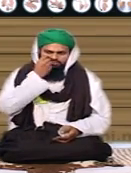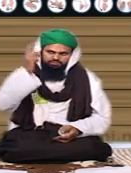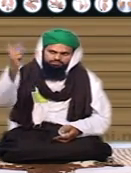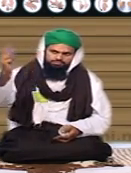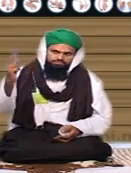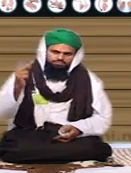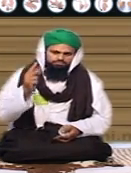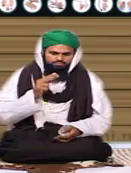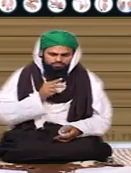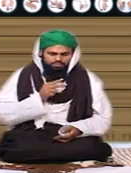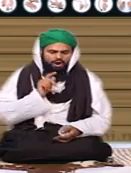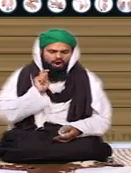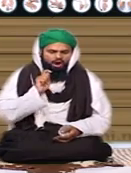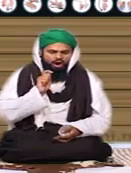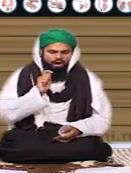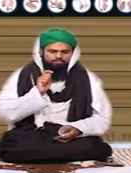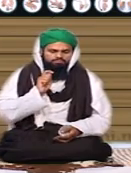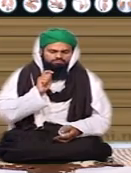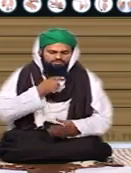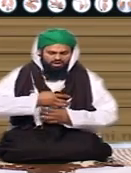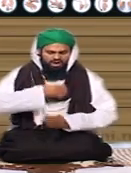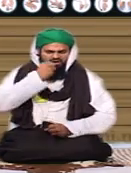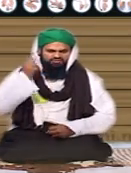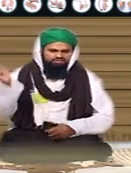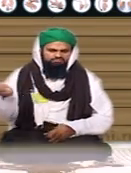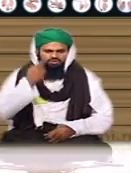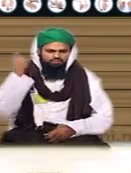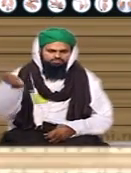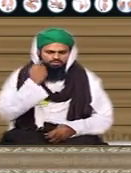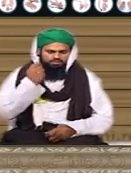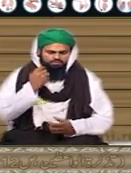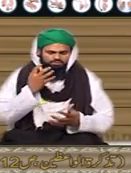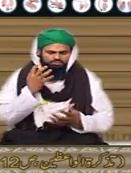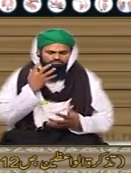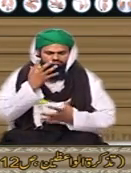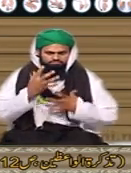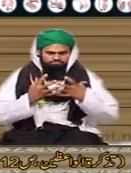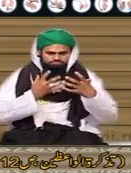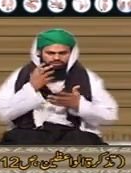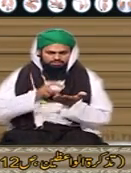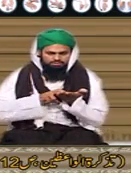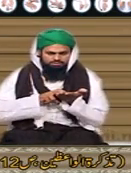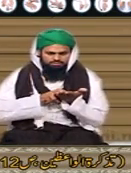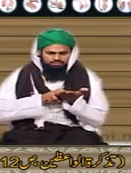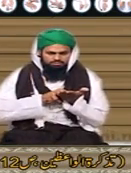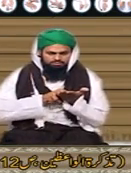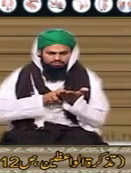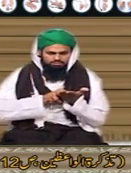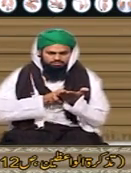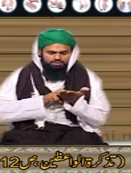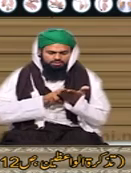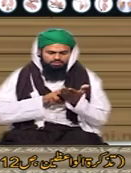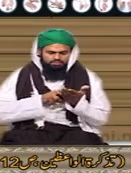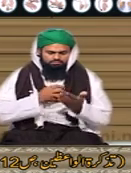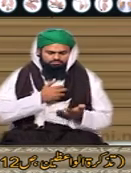کفن چور حاضر ہوتا ہے، اس پر کپ کپاہٹ کھڑی ہے اور سہما ہوا ہے اور